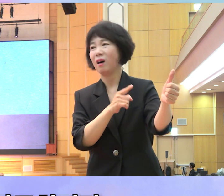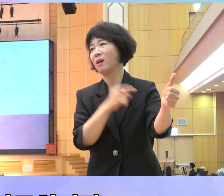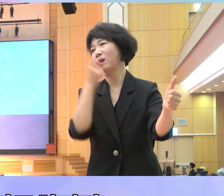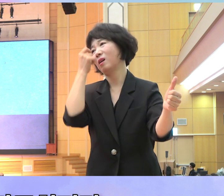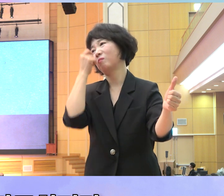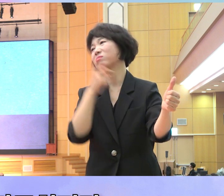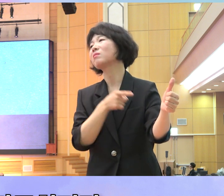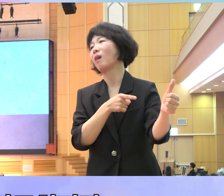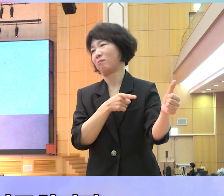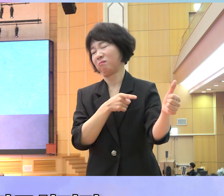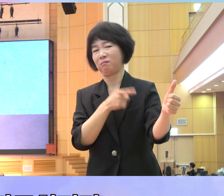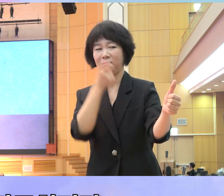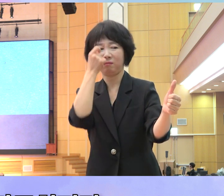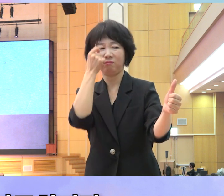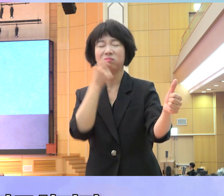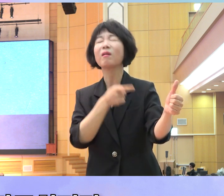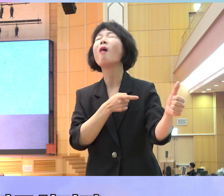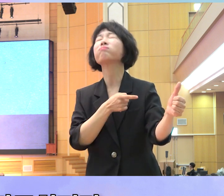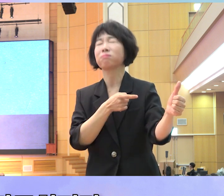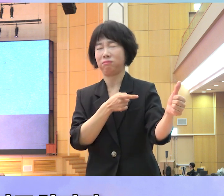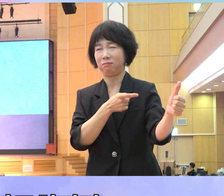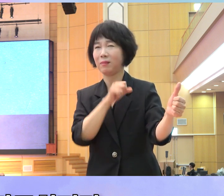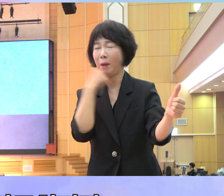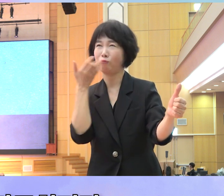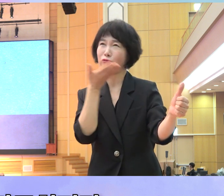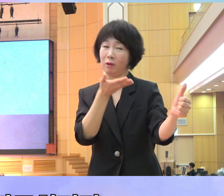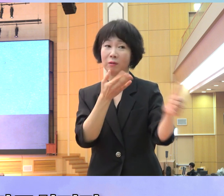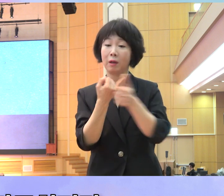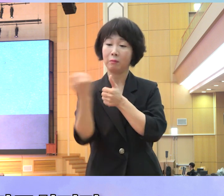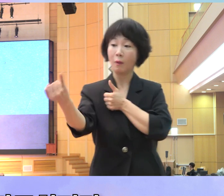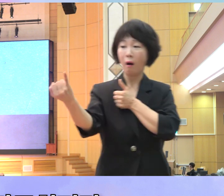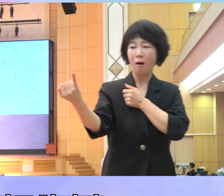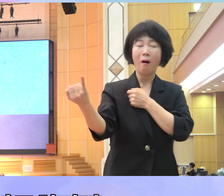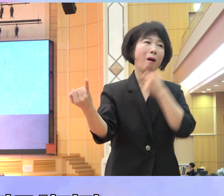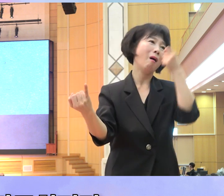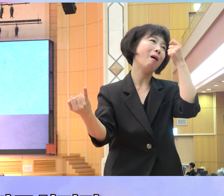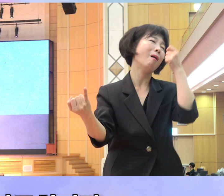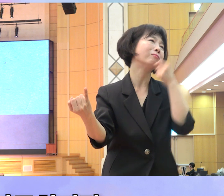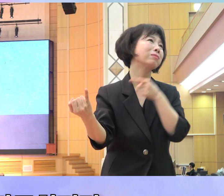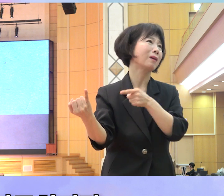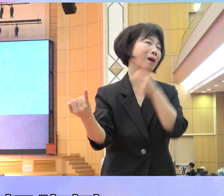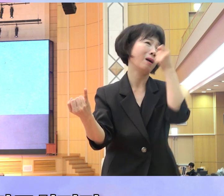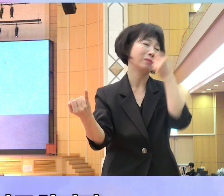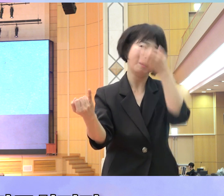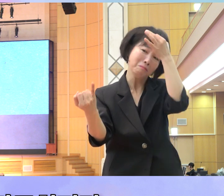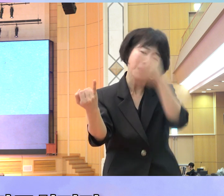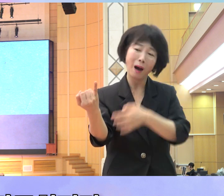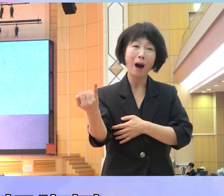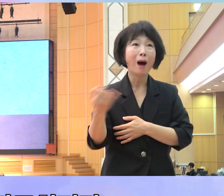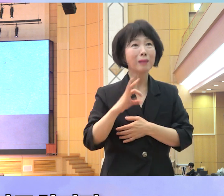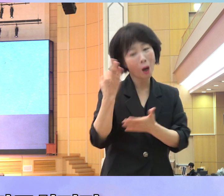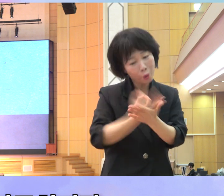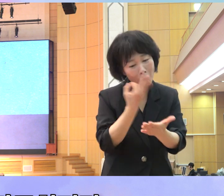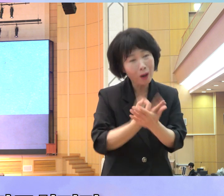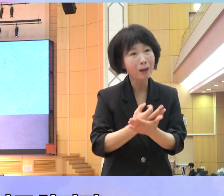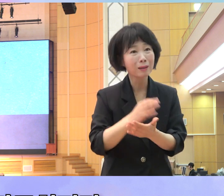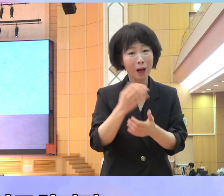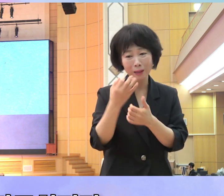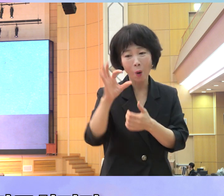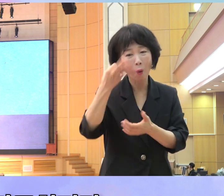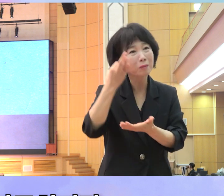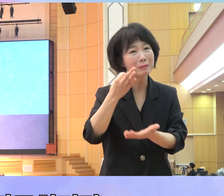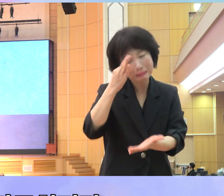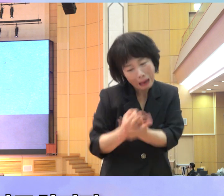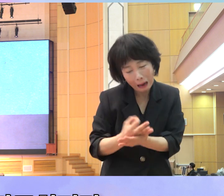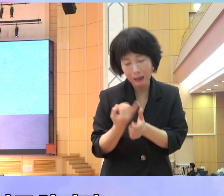만나서 더 멋있고 돈도 좀 많아서 맨날 이사 갈 거 걱정 안 하고